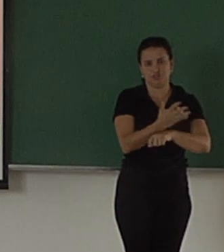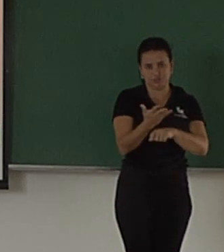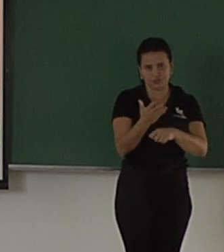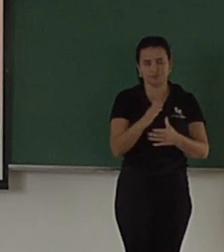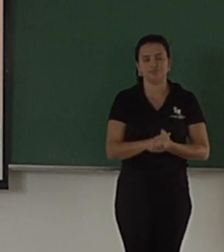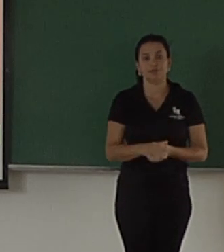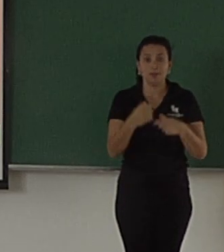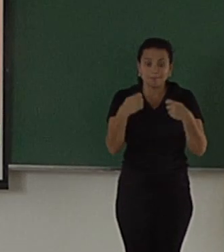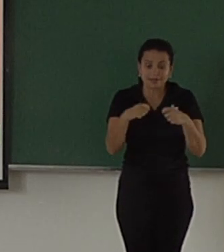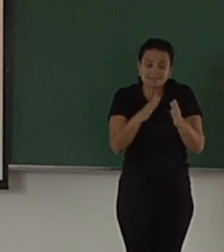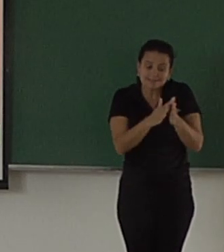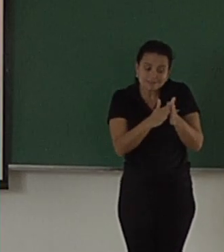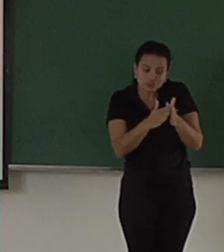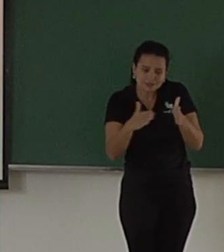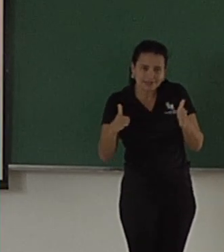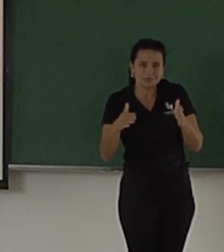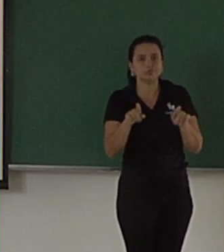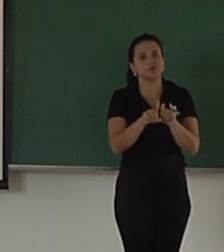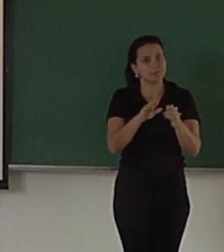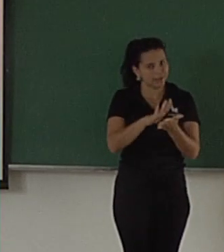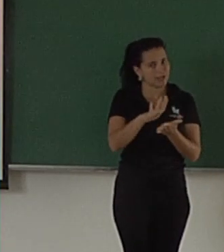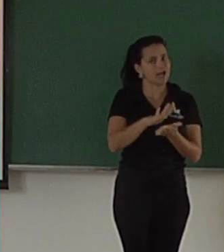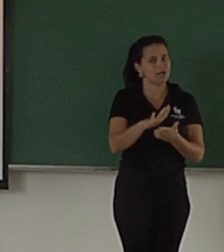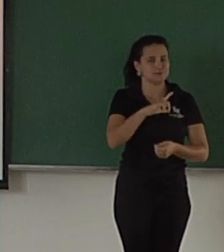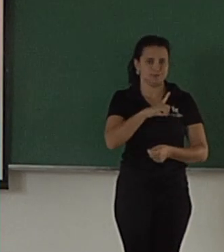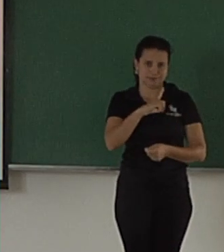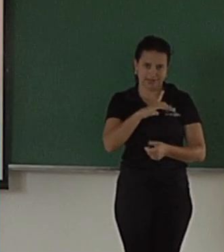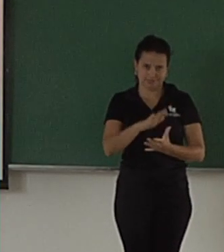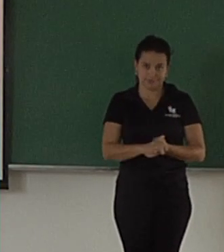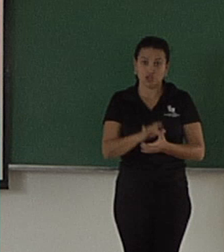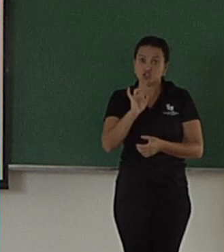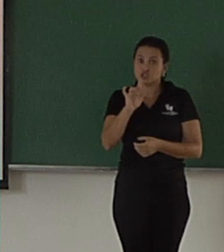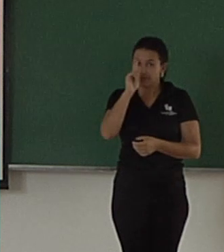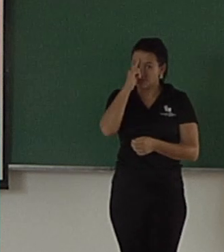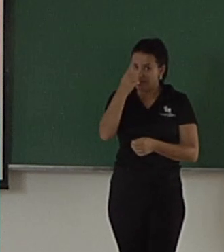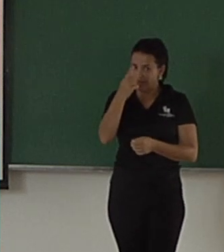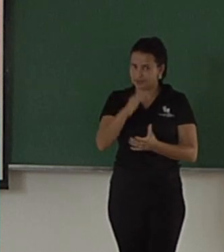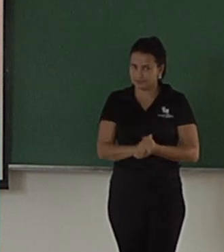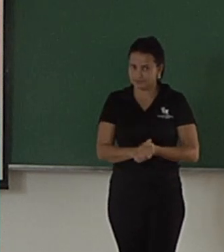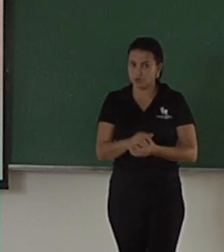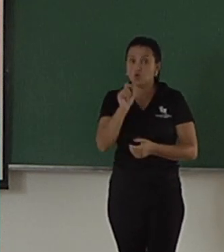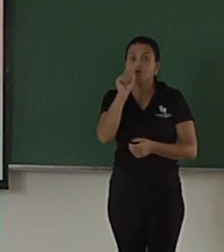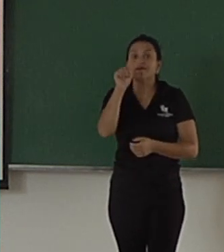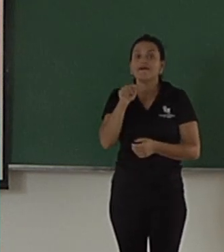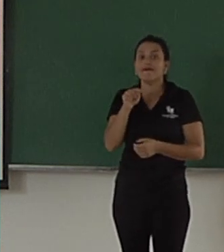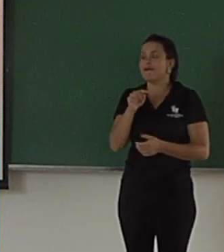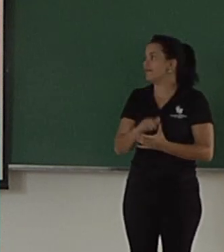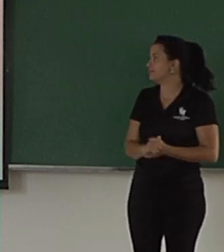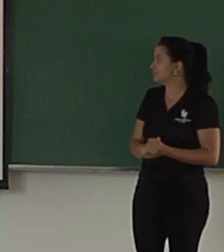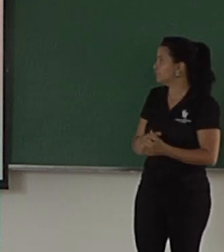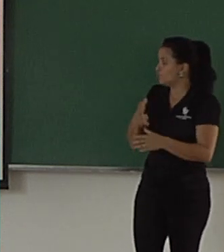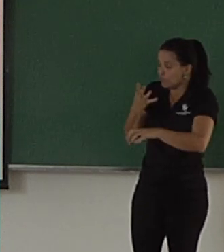aí demanda tempo e dinheiro. Só para vocês terem uma ideia assim, de alguns casos clínicos, o que é uma sequela de